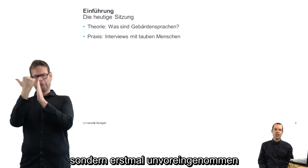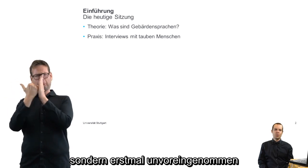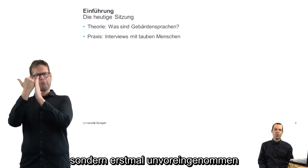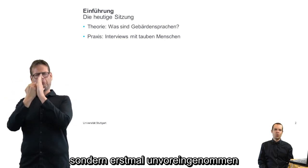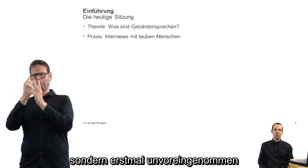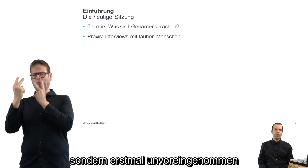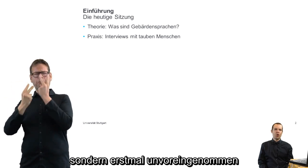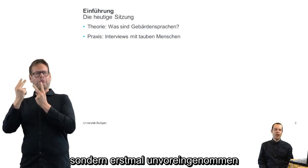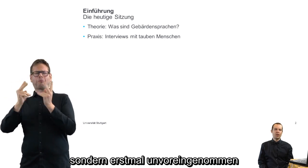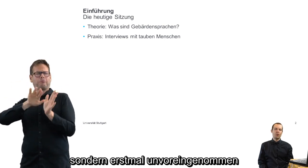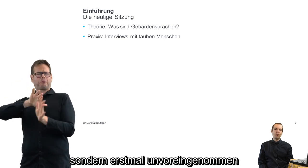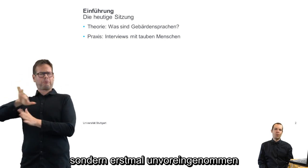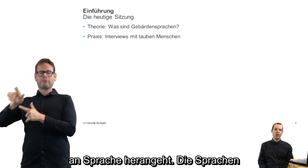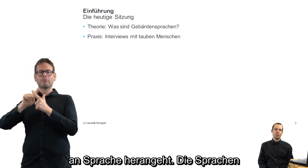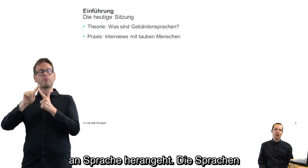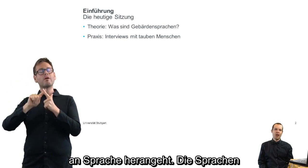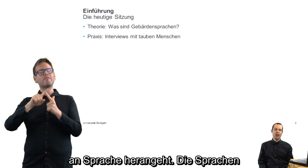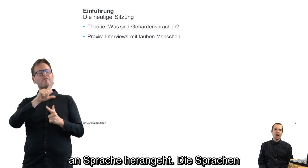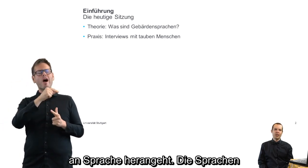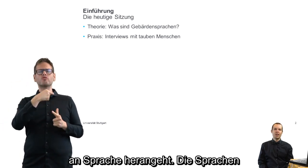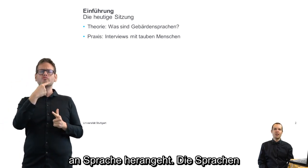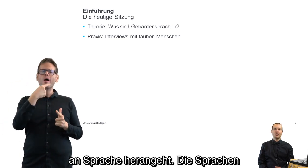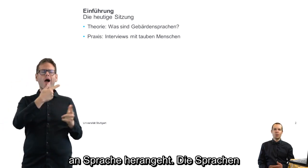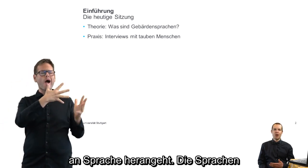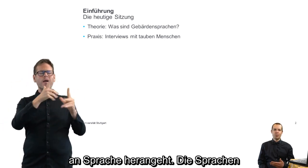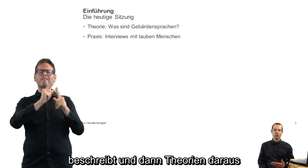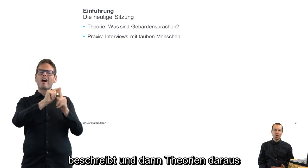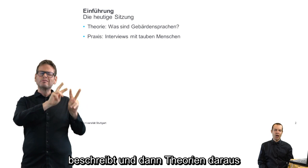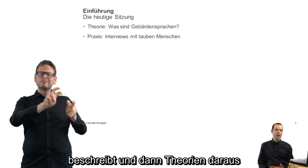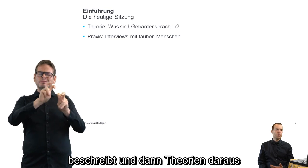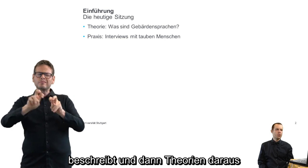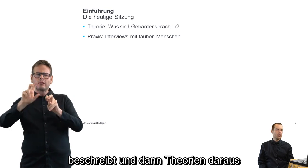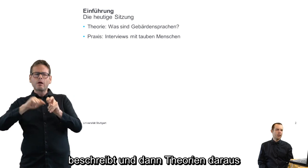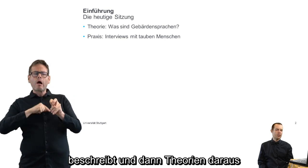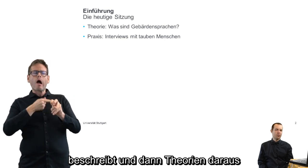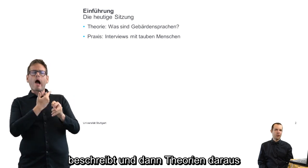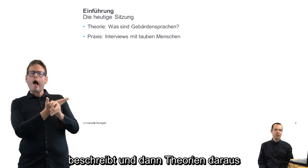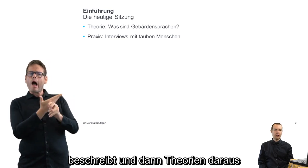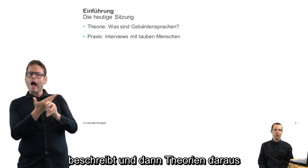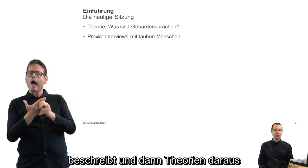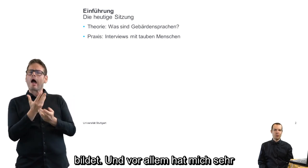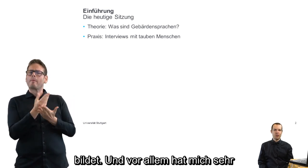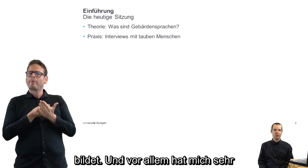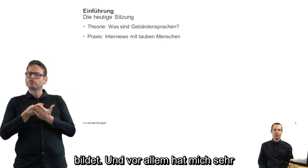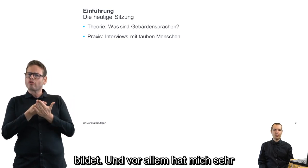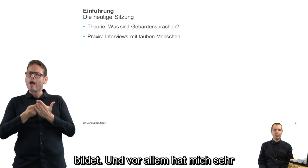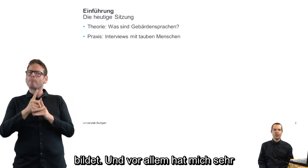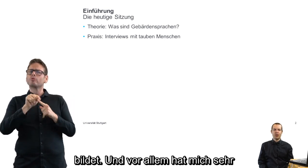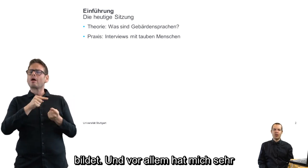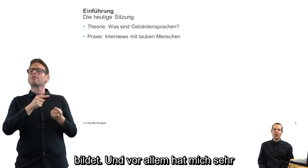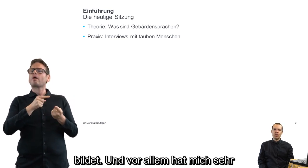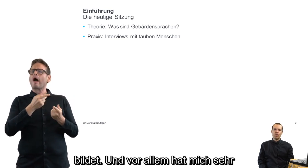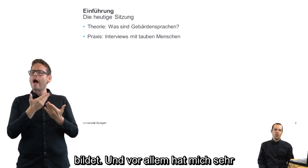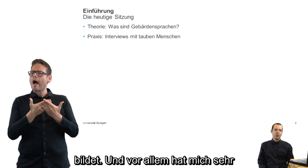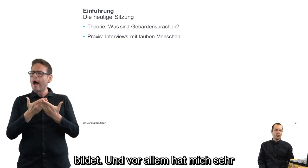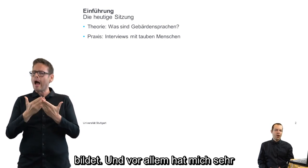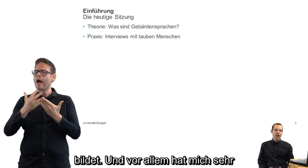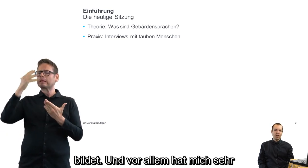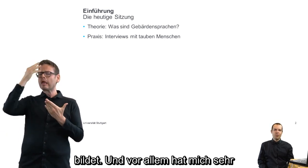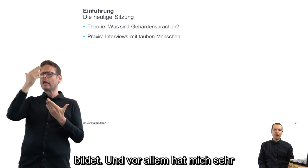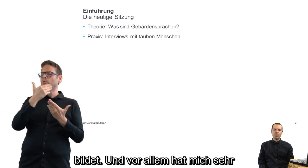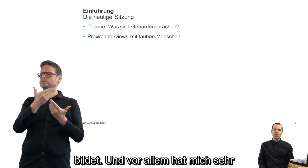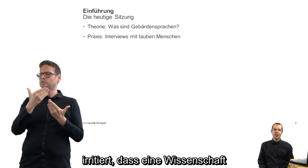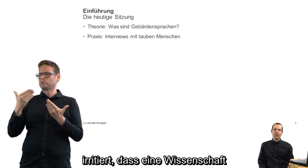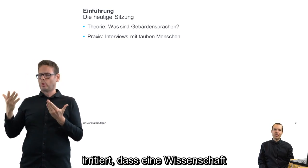erstmal unvoreingenommen an Sprache herangeht, die Sprache beschreibt und dann Theorien daraus bildet. Und